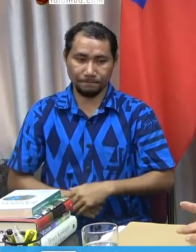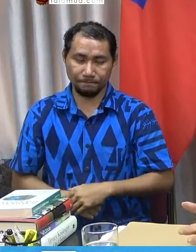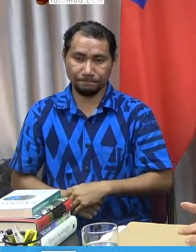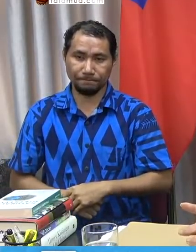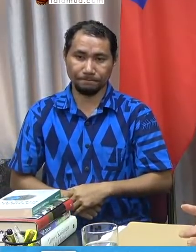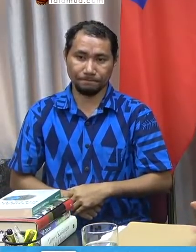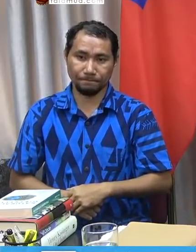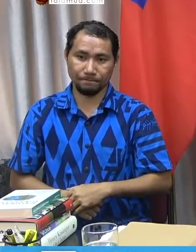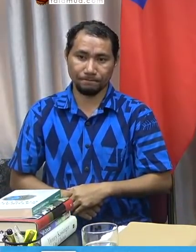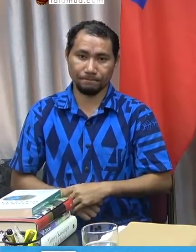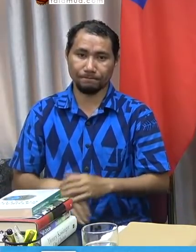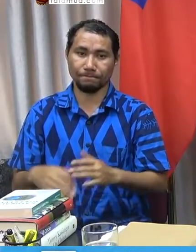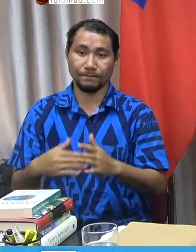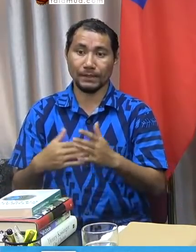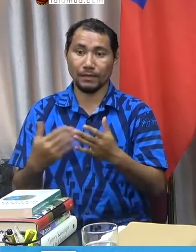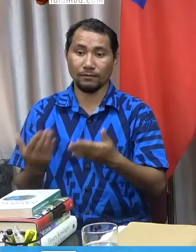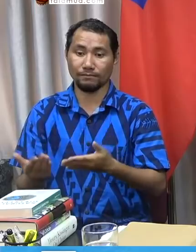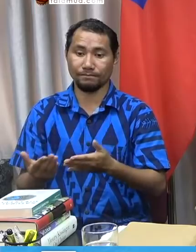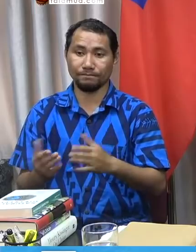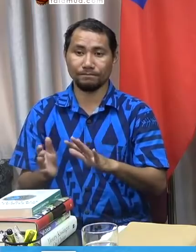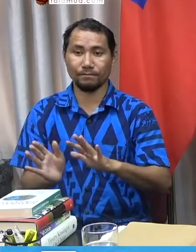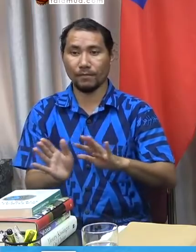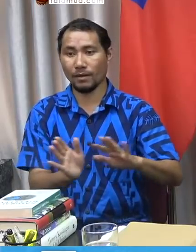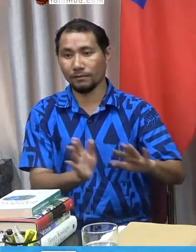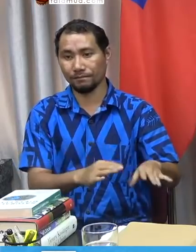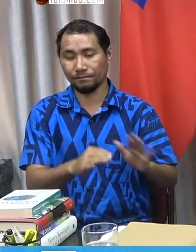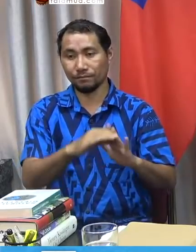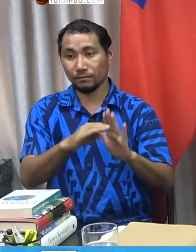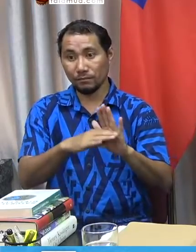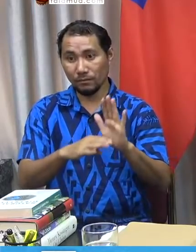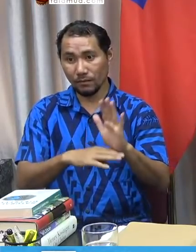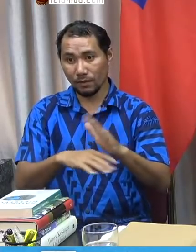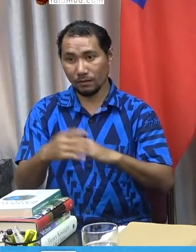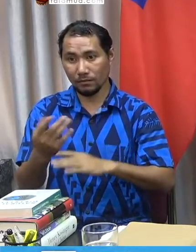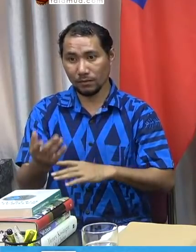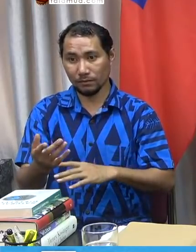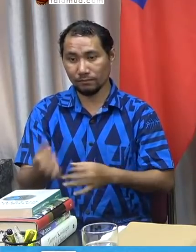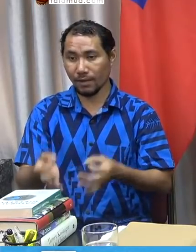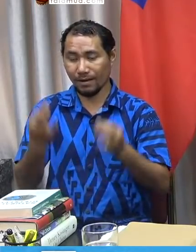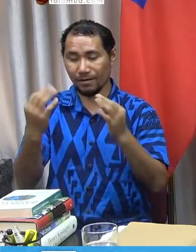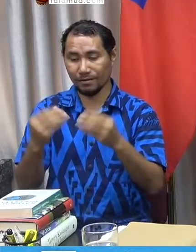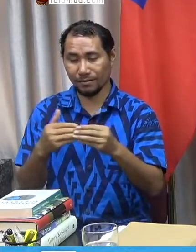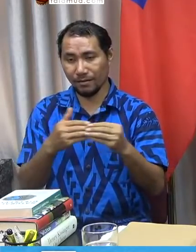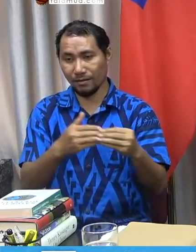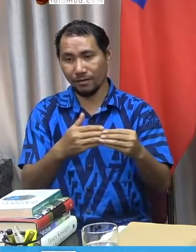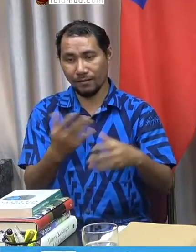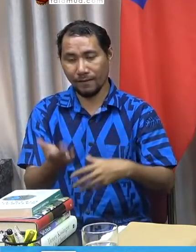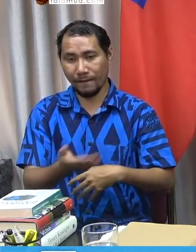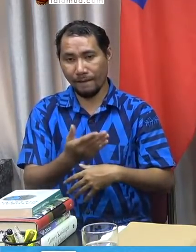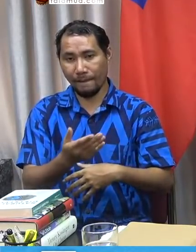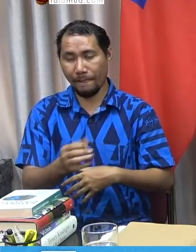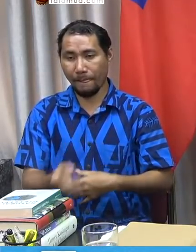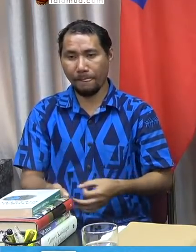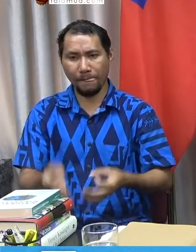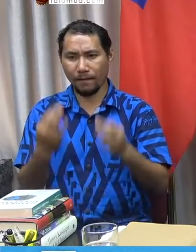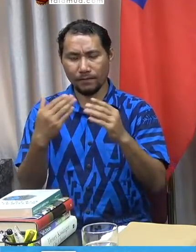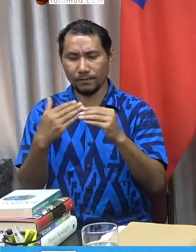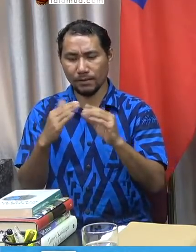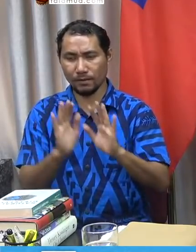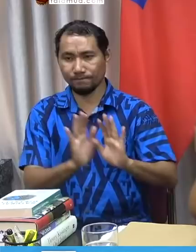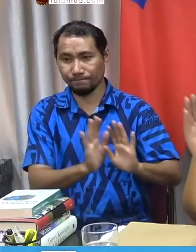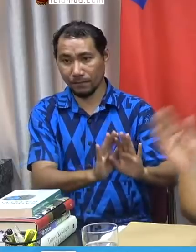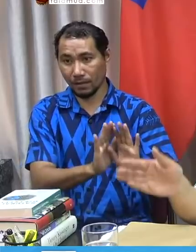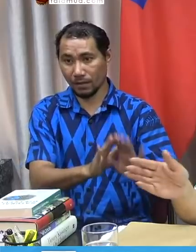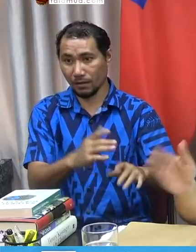le la ta'atia le tulafono ae le ese ai e lei foi la se te i le fa'apea